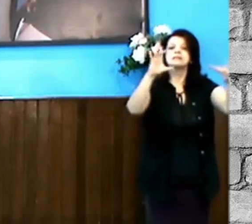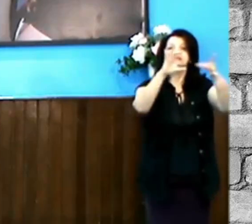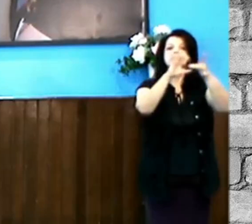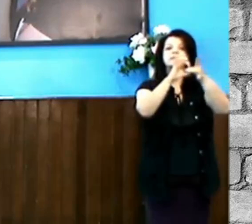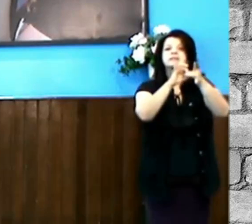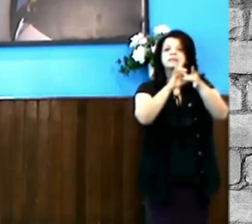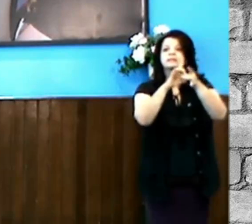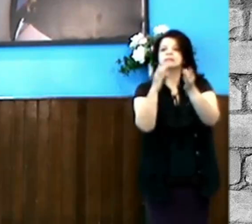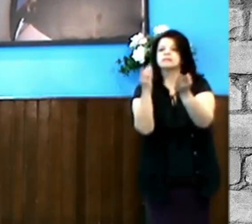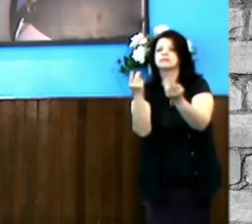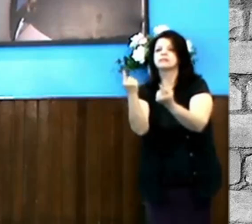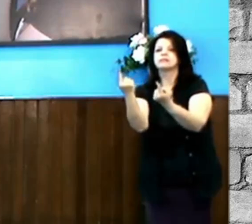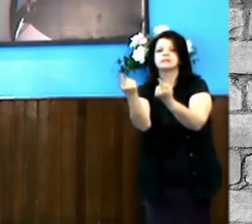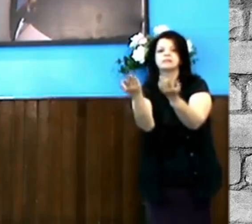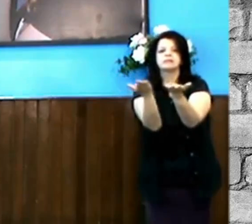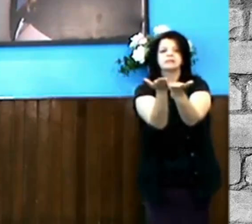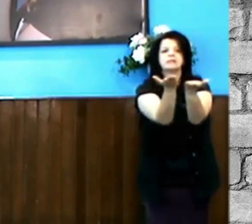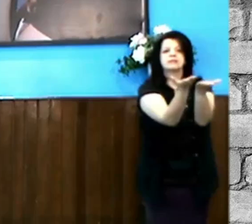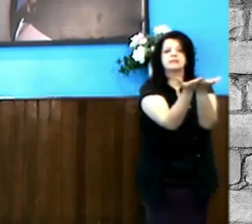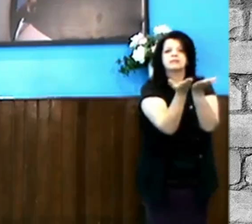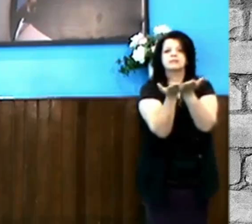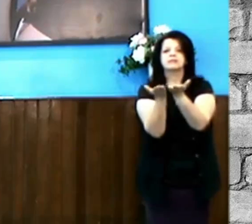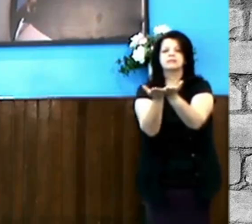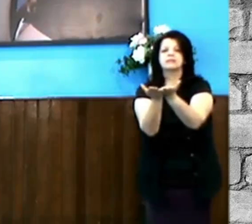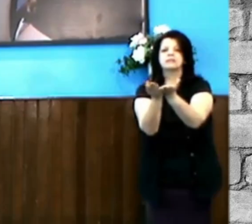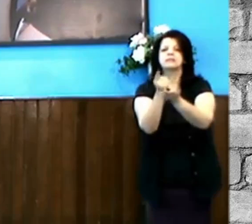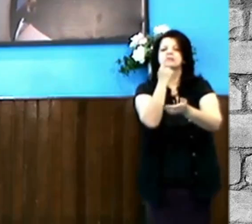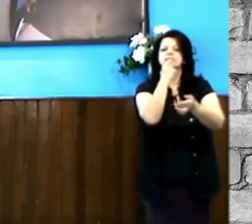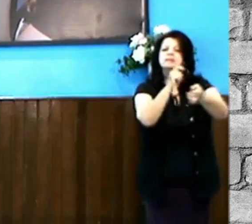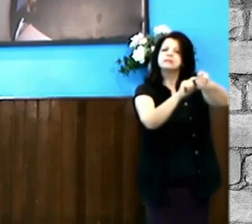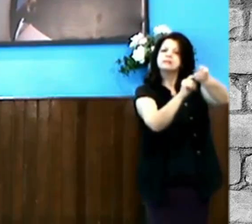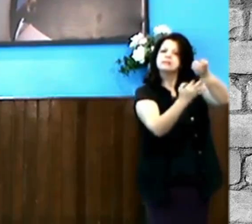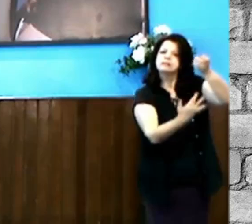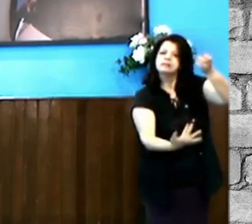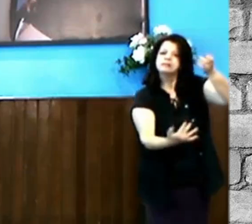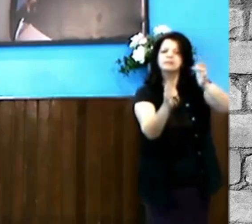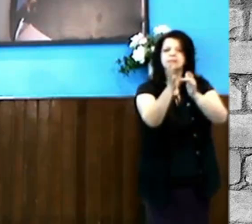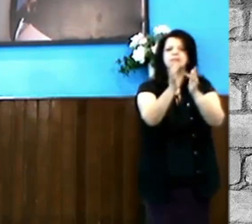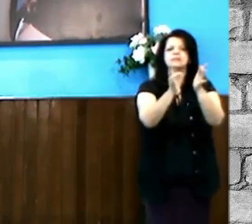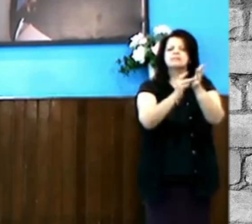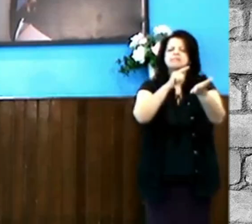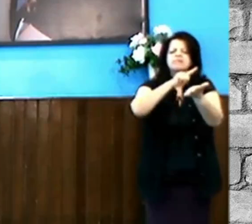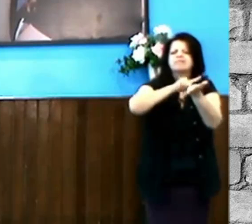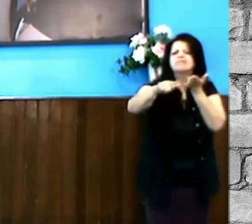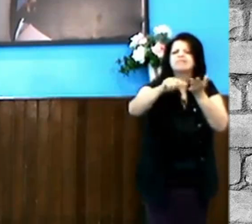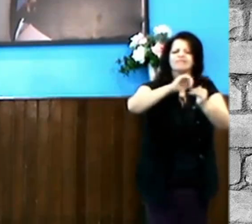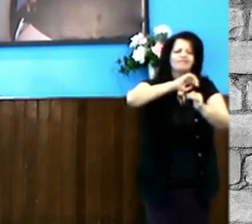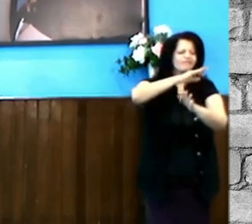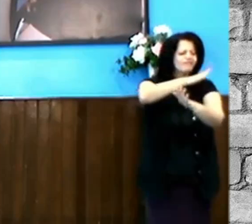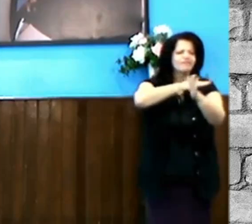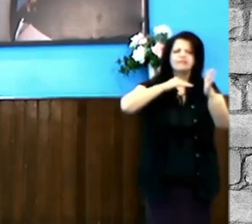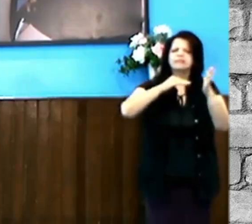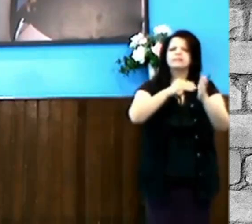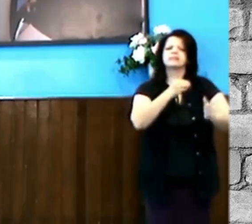os outros, e o sangue de Jesus, seu Filho, nos purifica de todo pecado.